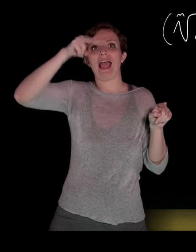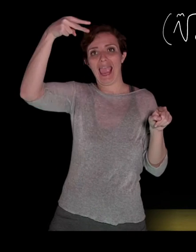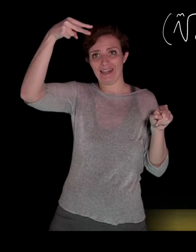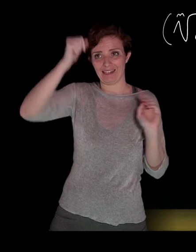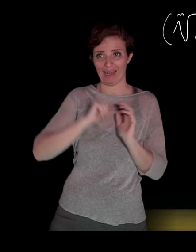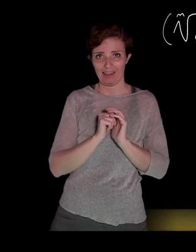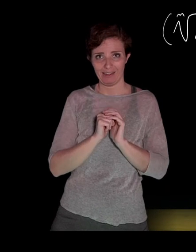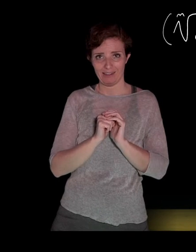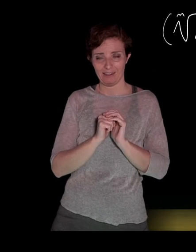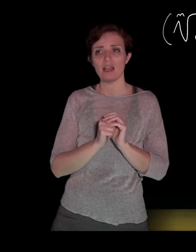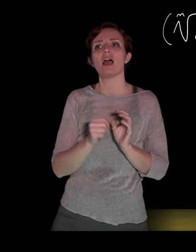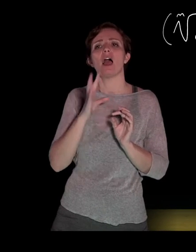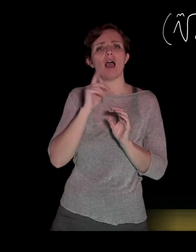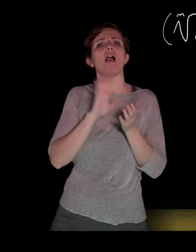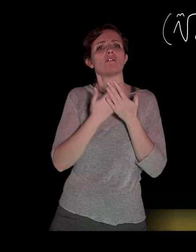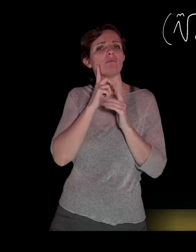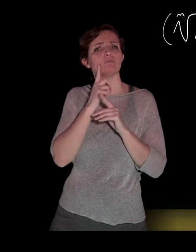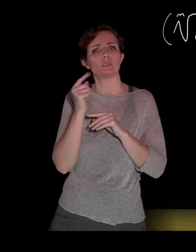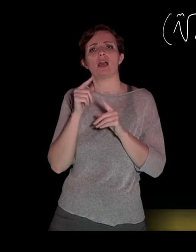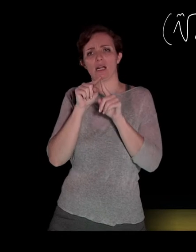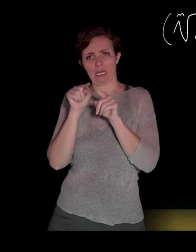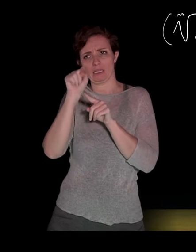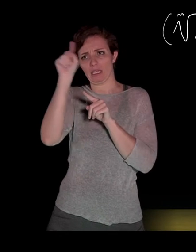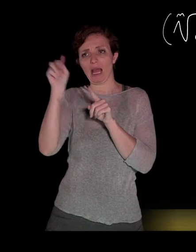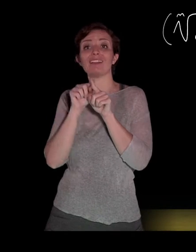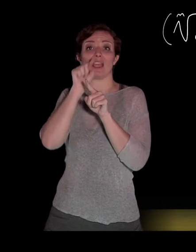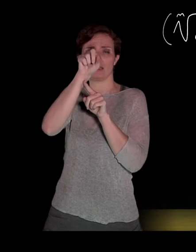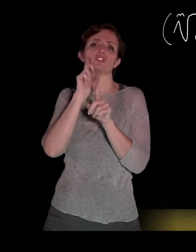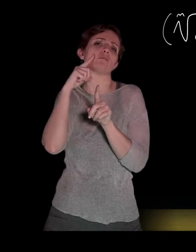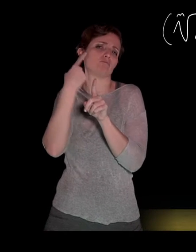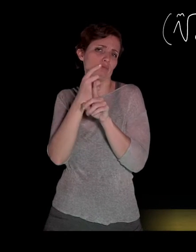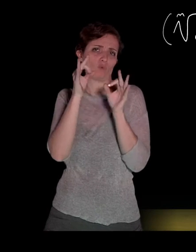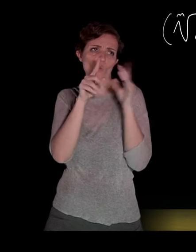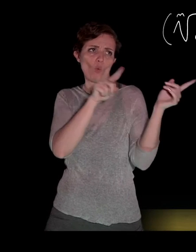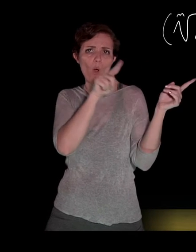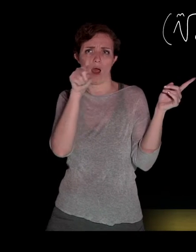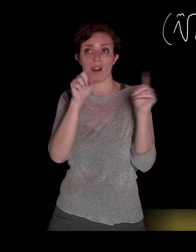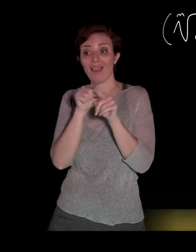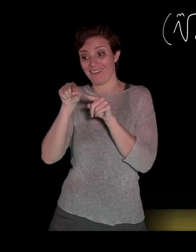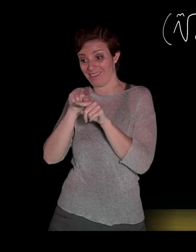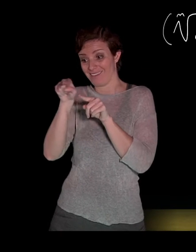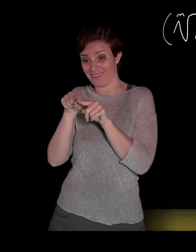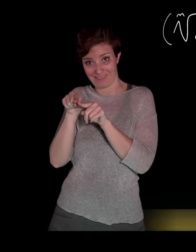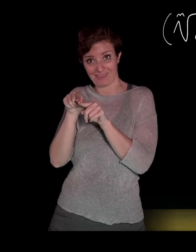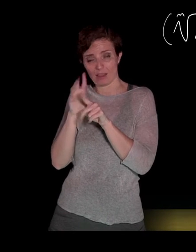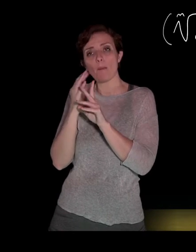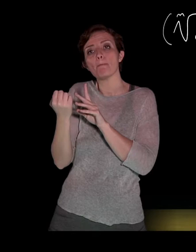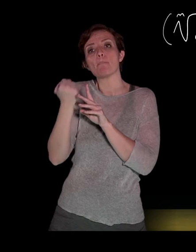ha per indice lo stesso indice e per radicando la potenza ennesima del radicando